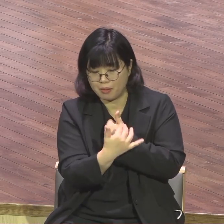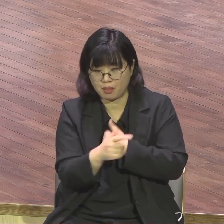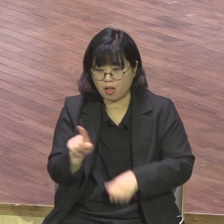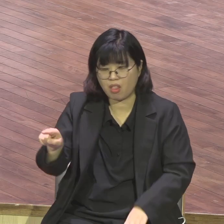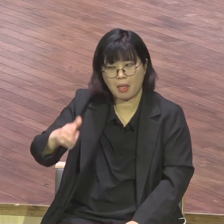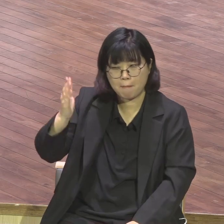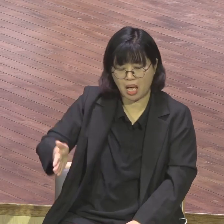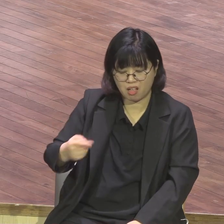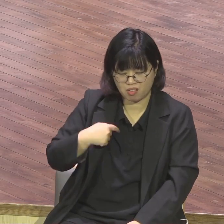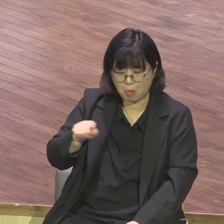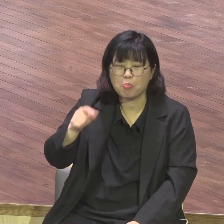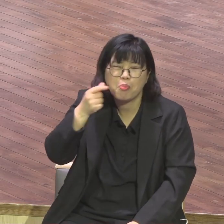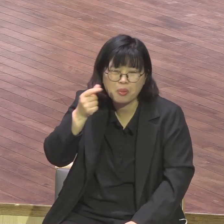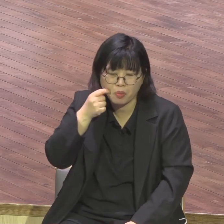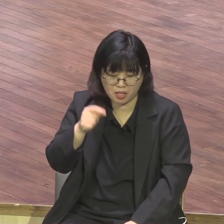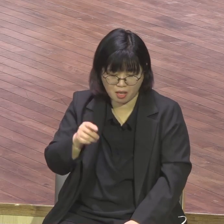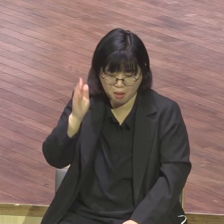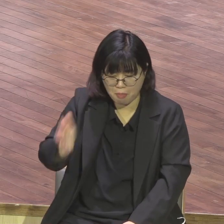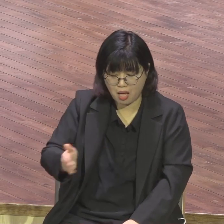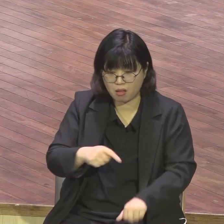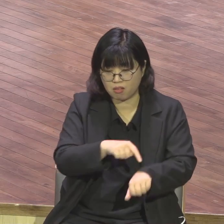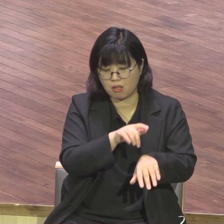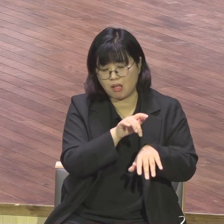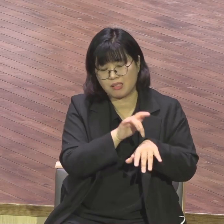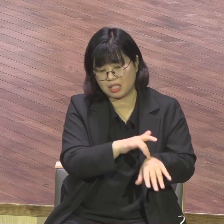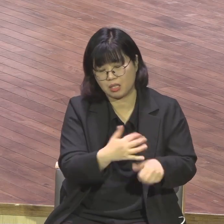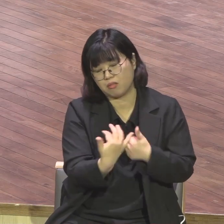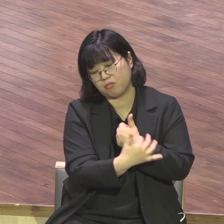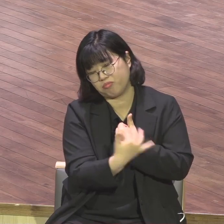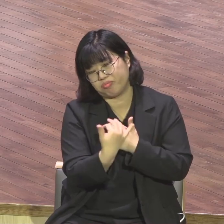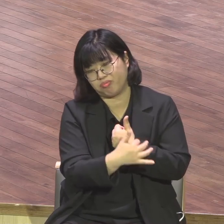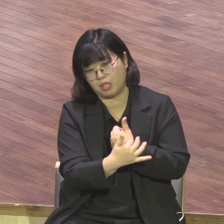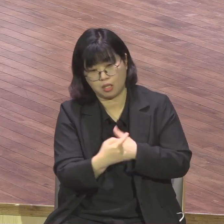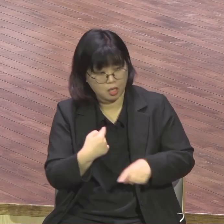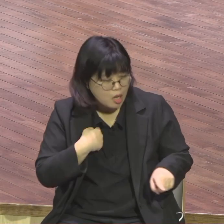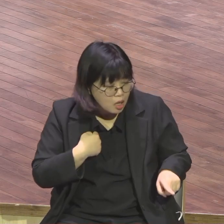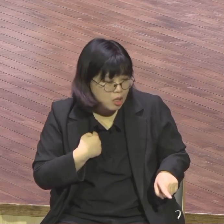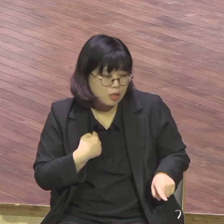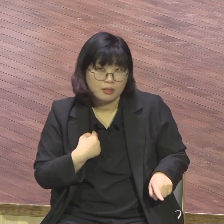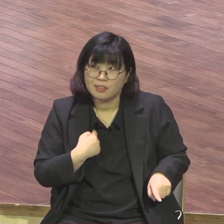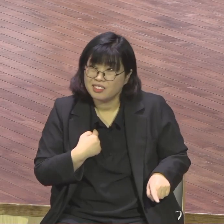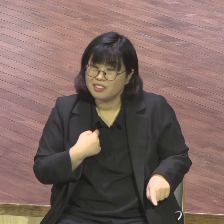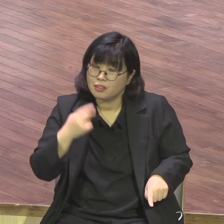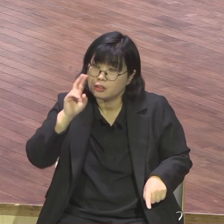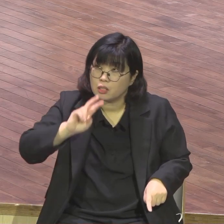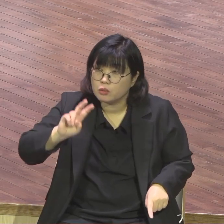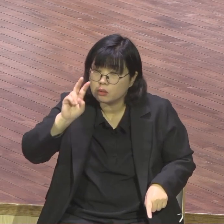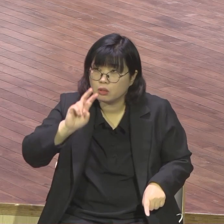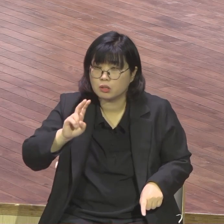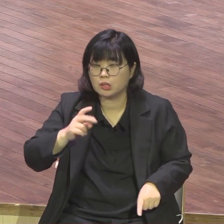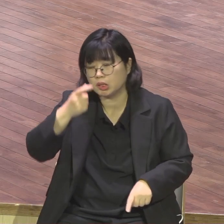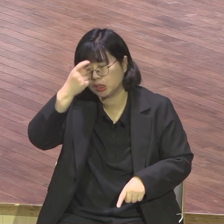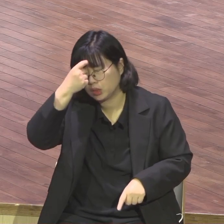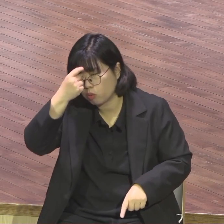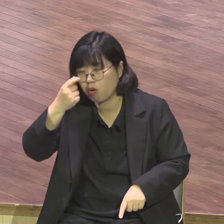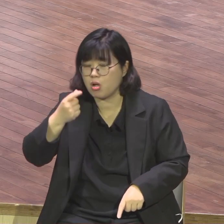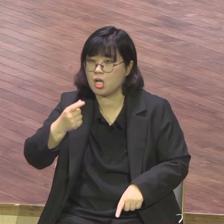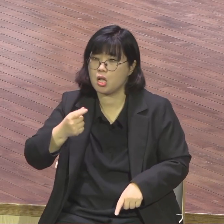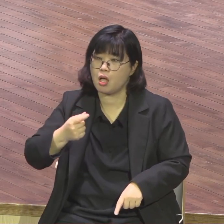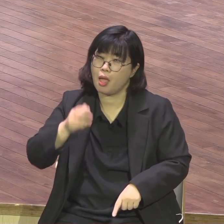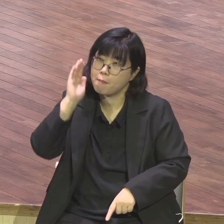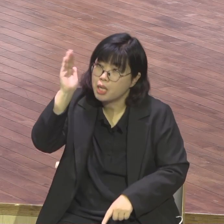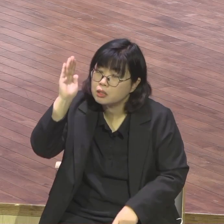영적 무력감에 빠지도록 감각이 없이 말씀을 들어도 찬송을 불러도 기도를 해도